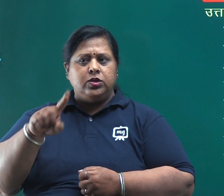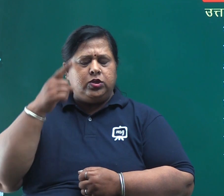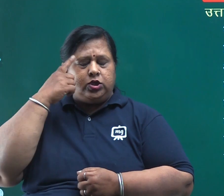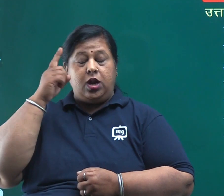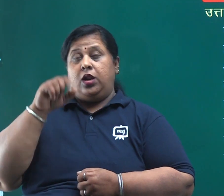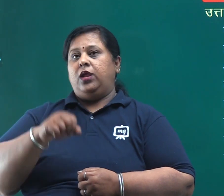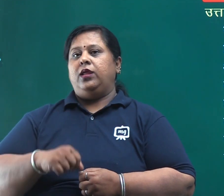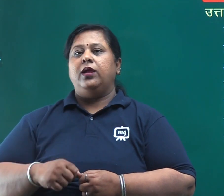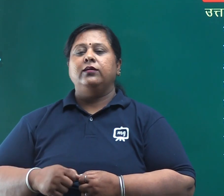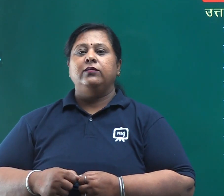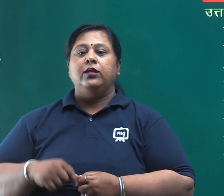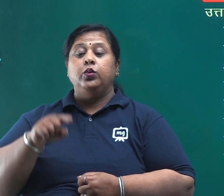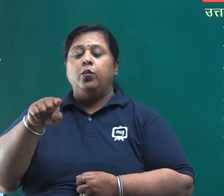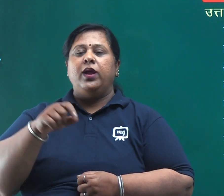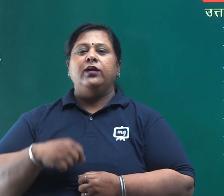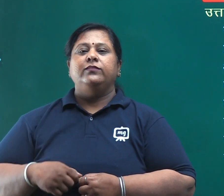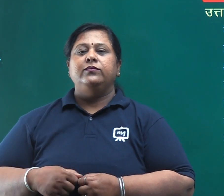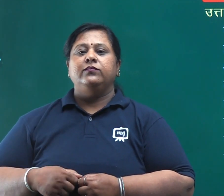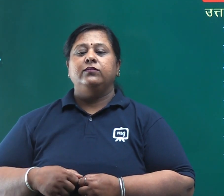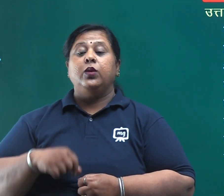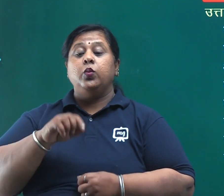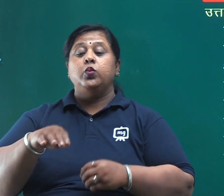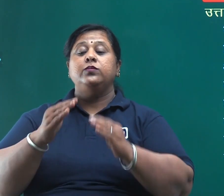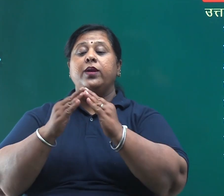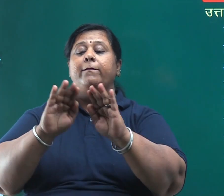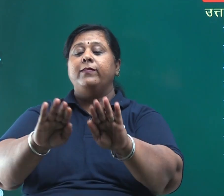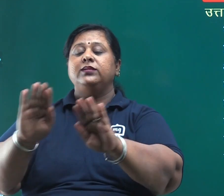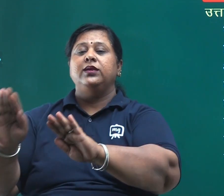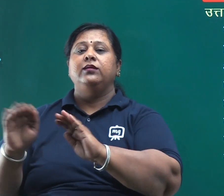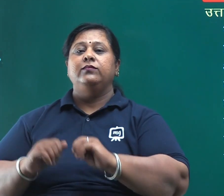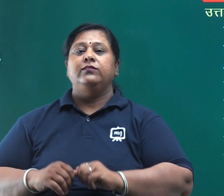जानने के लिए तुम्हें उसमें बसी